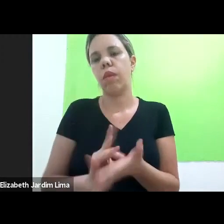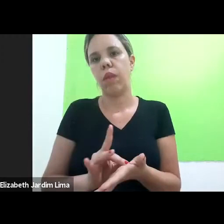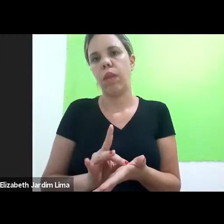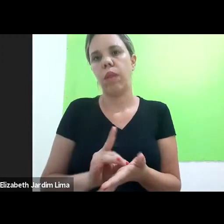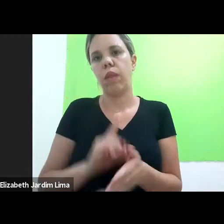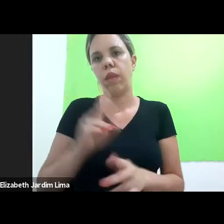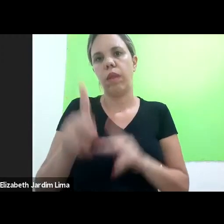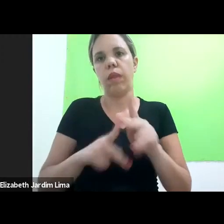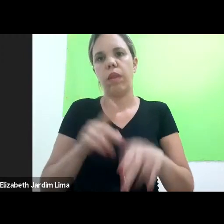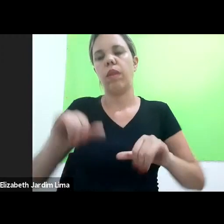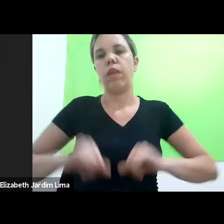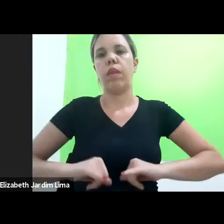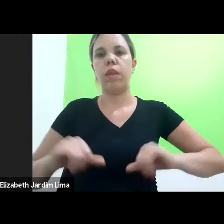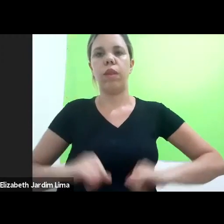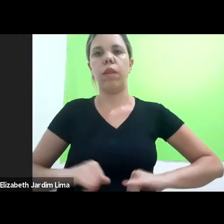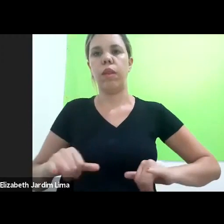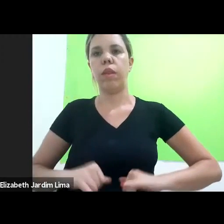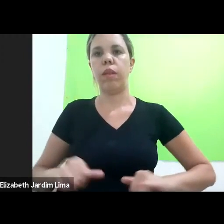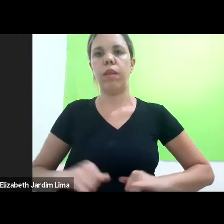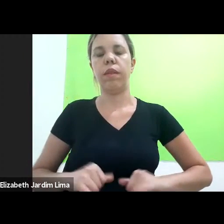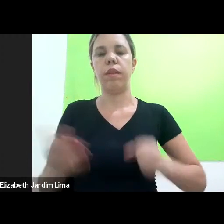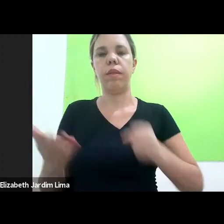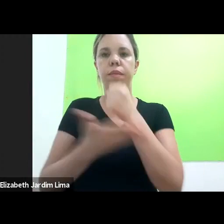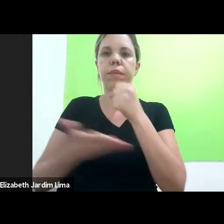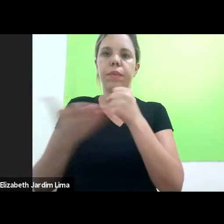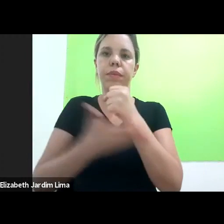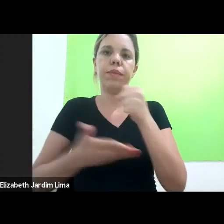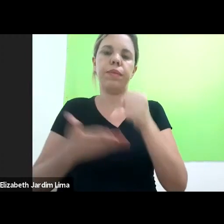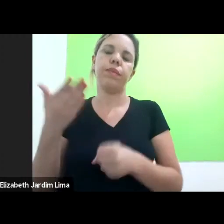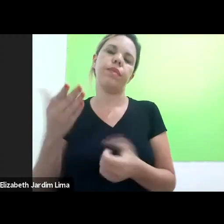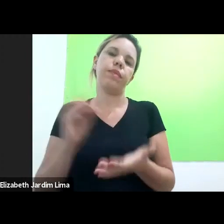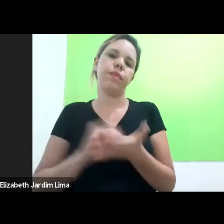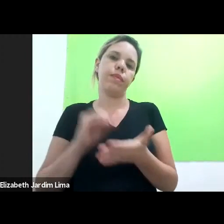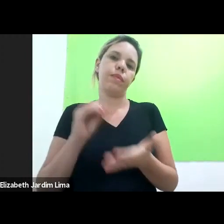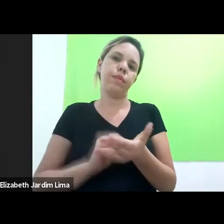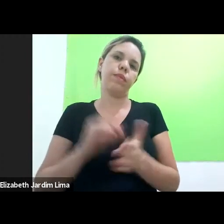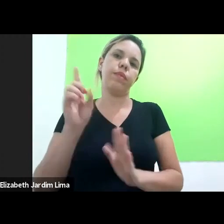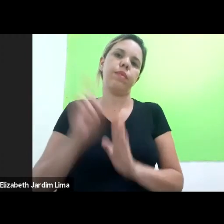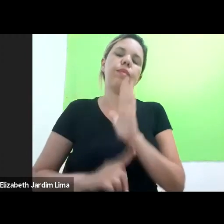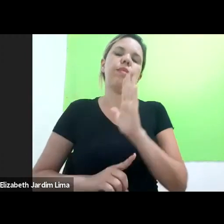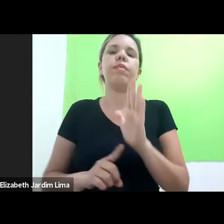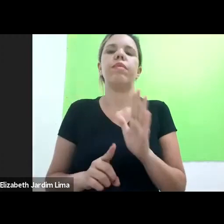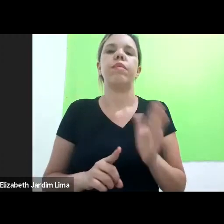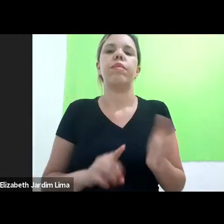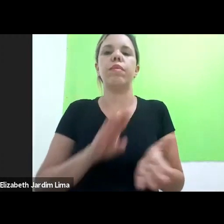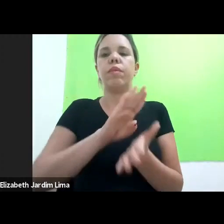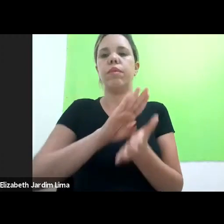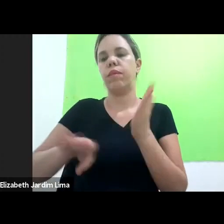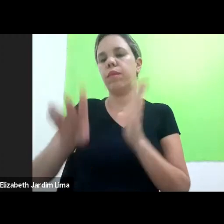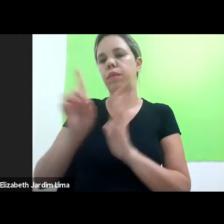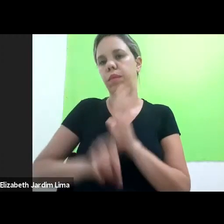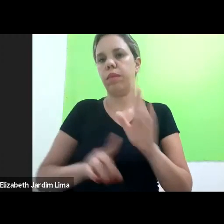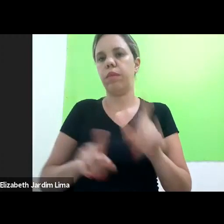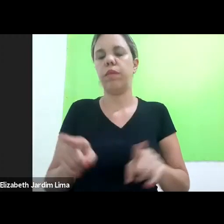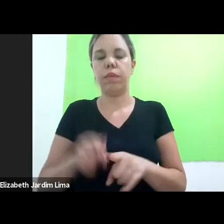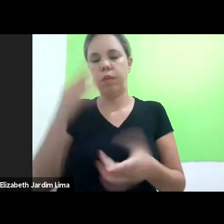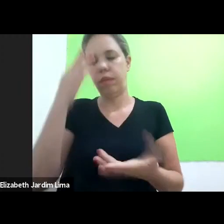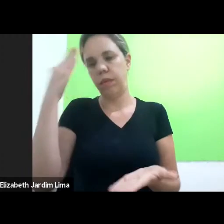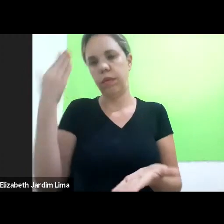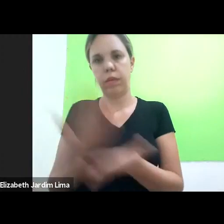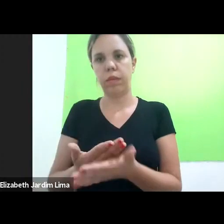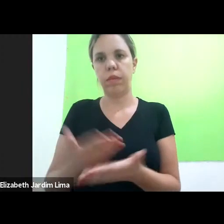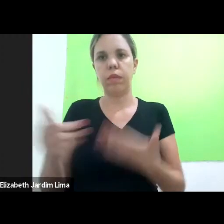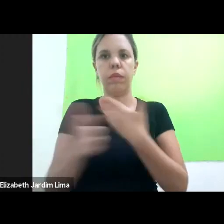que sofrem lá nas bases com a injustiça e com violações. Então, eu acredito que o meu